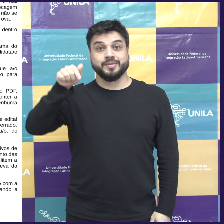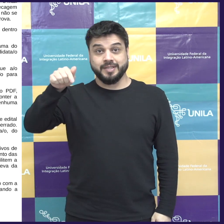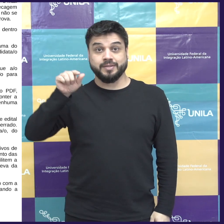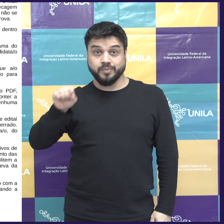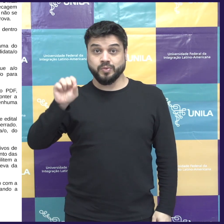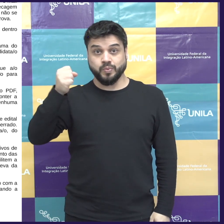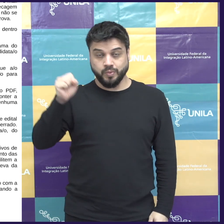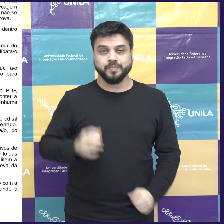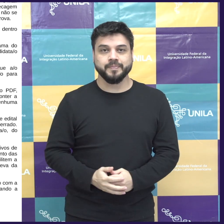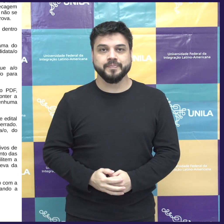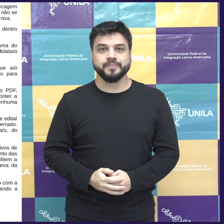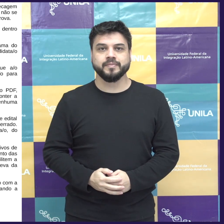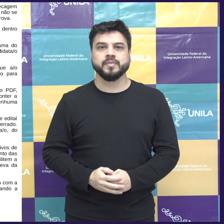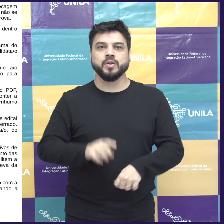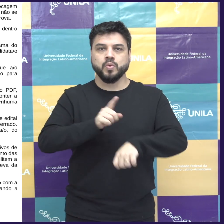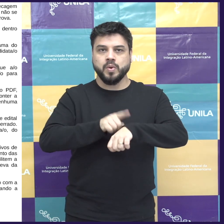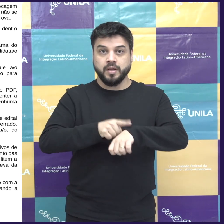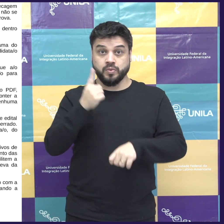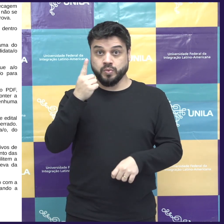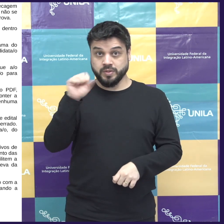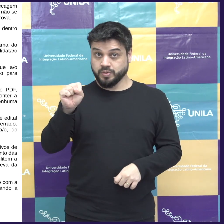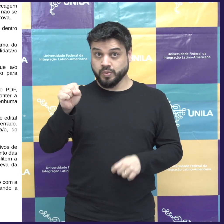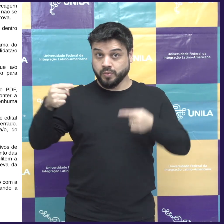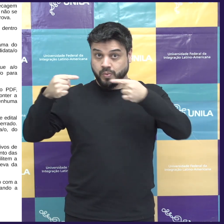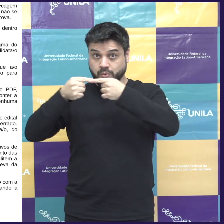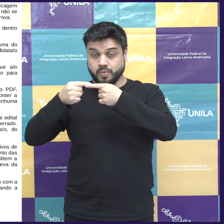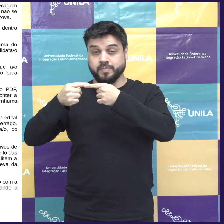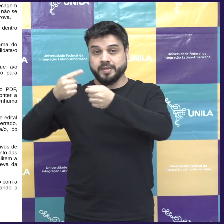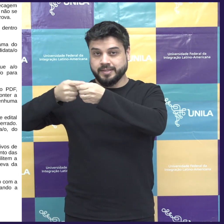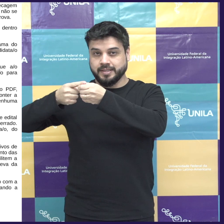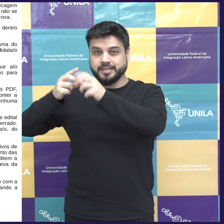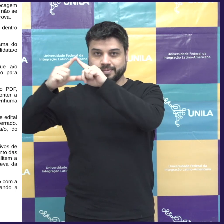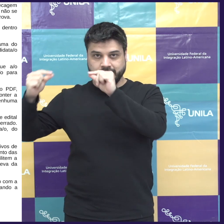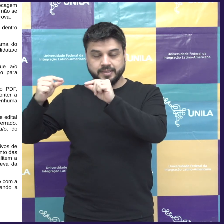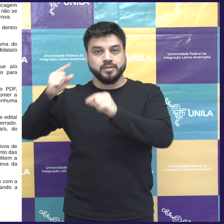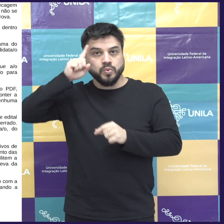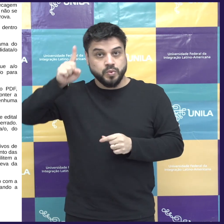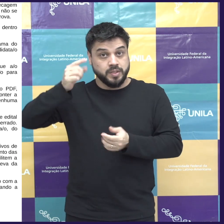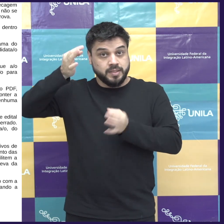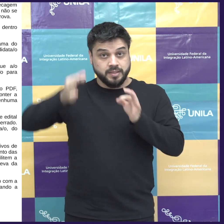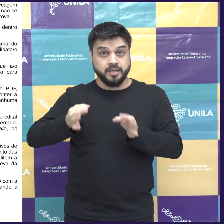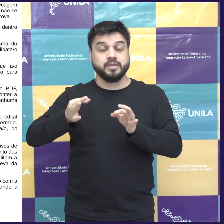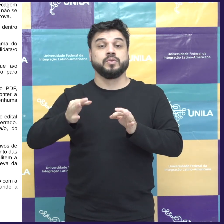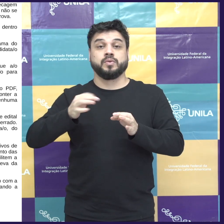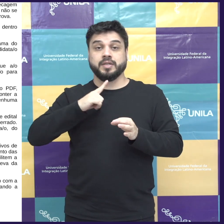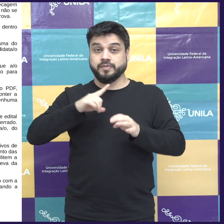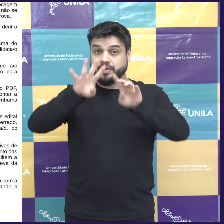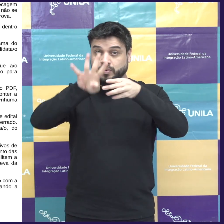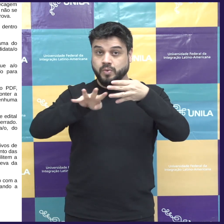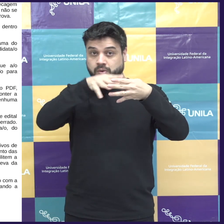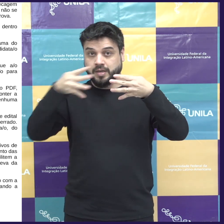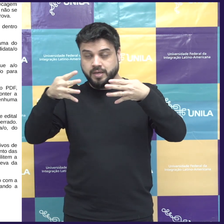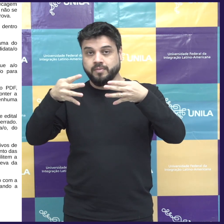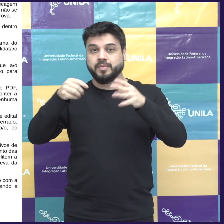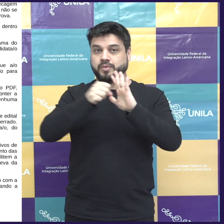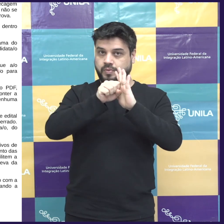5.3.7.8. Às 18 horas, horário de Brasília, do dia indicado no cronograma do presente edital,